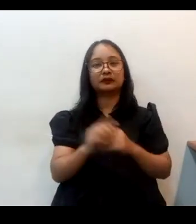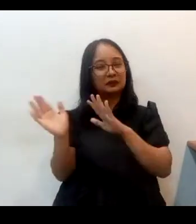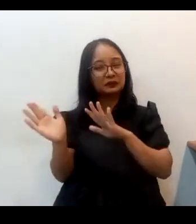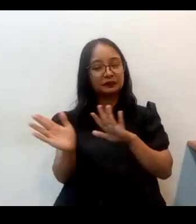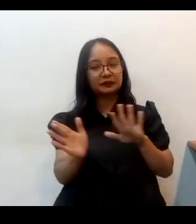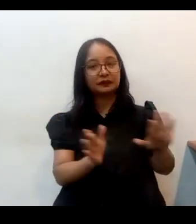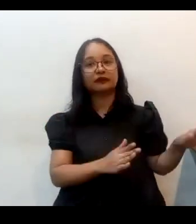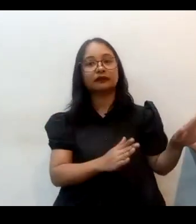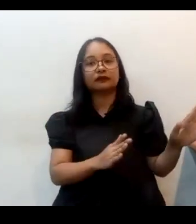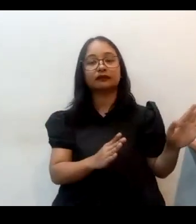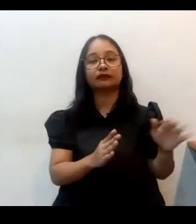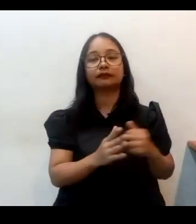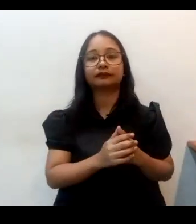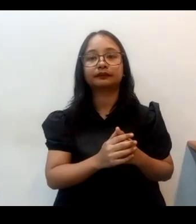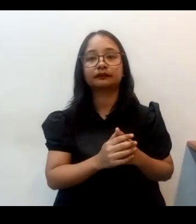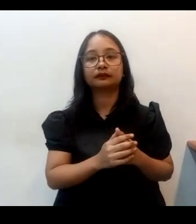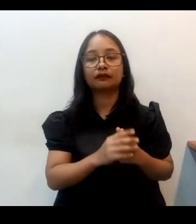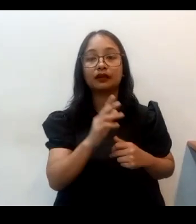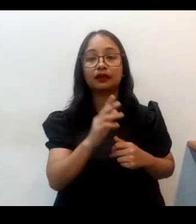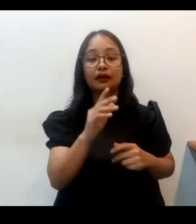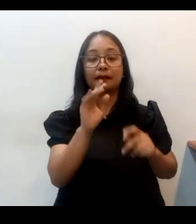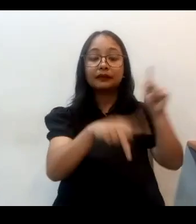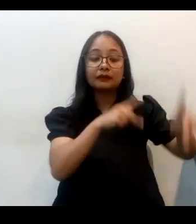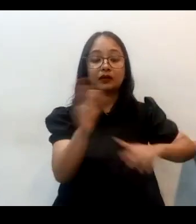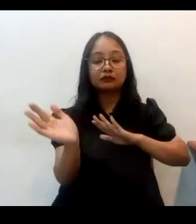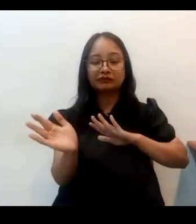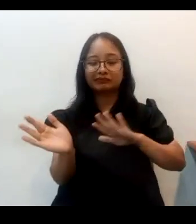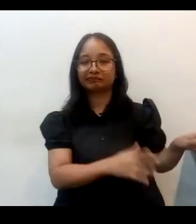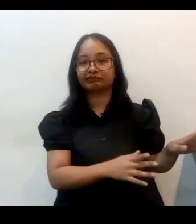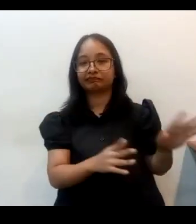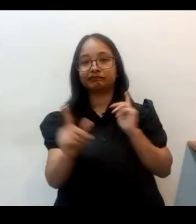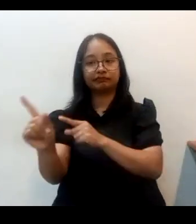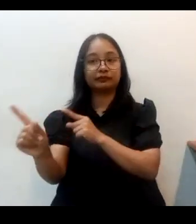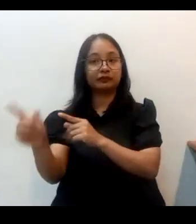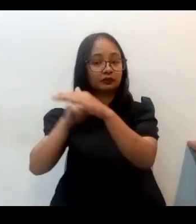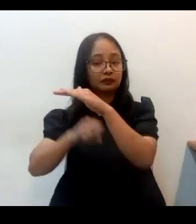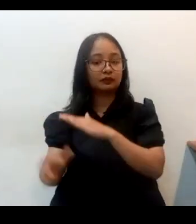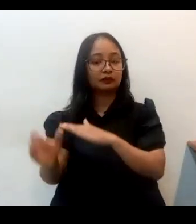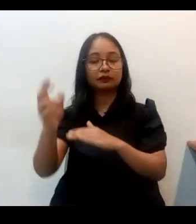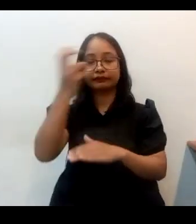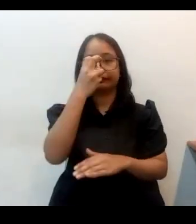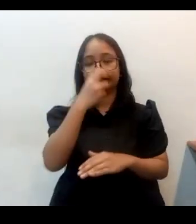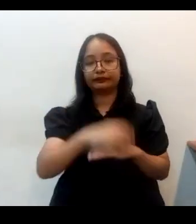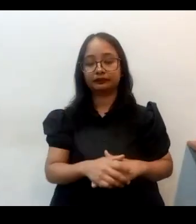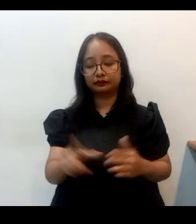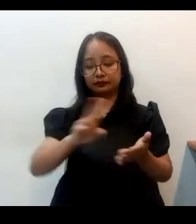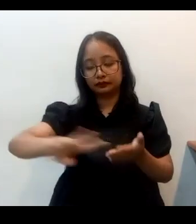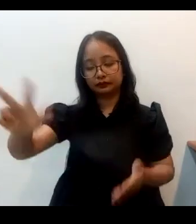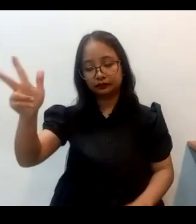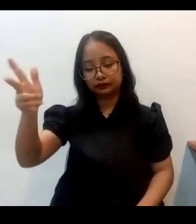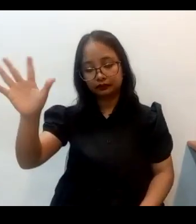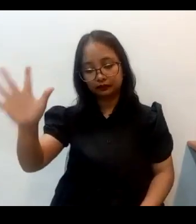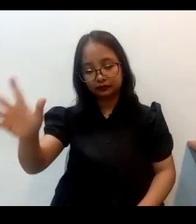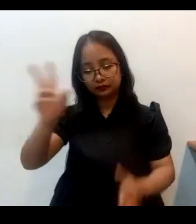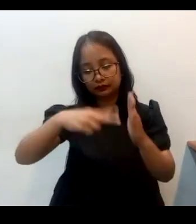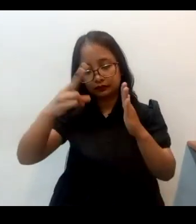out, Jesus visited. At nung magbalitaan po ni Jesus na siya pinalayas, binisita po siya ni Jesus. Verse 35, basahin po natin ng